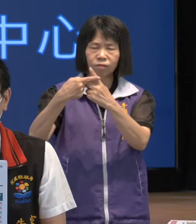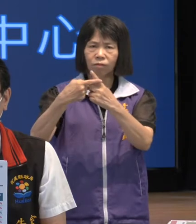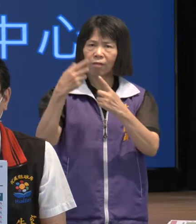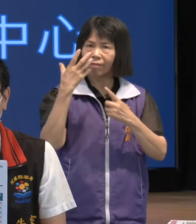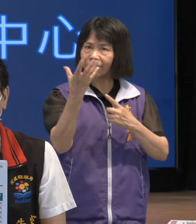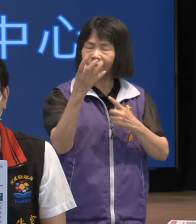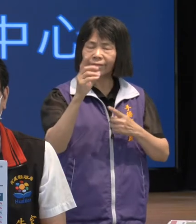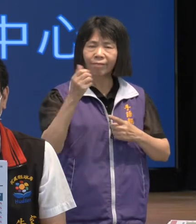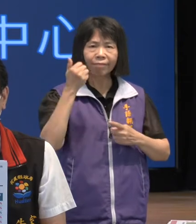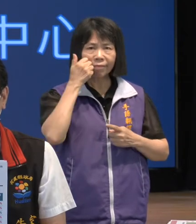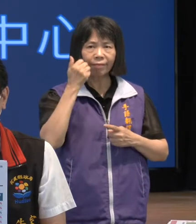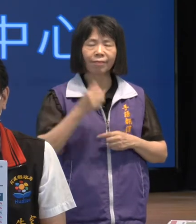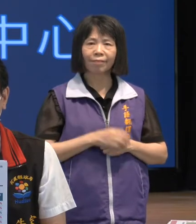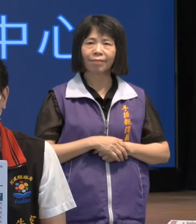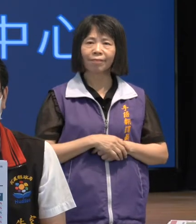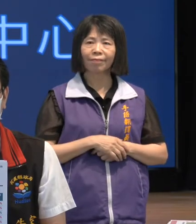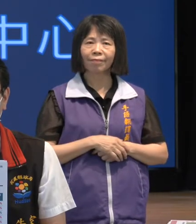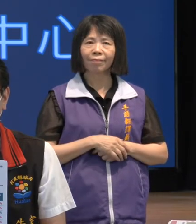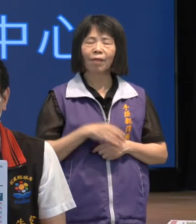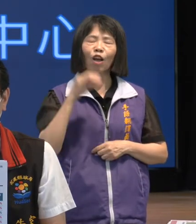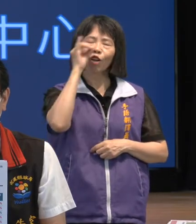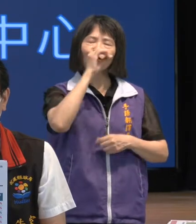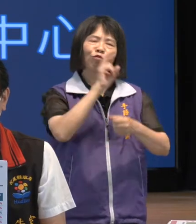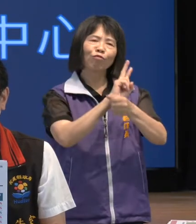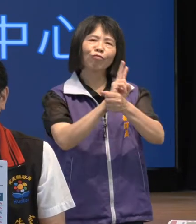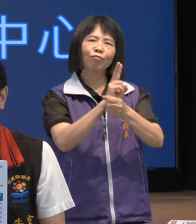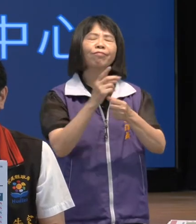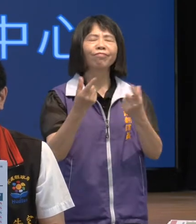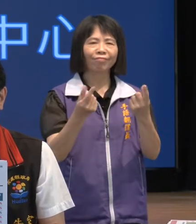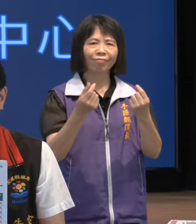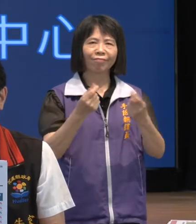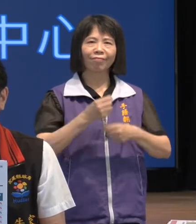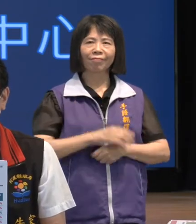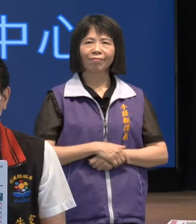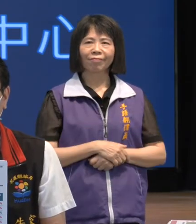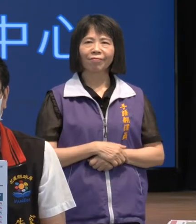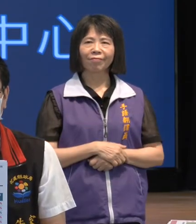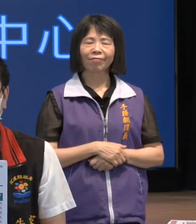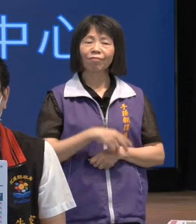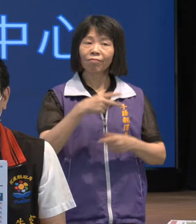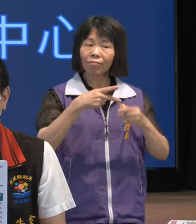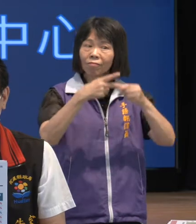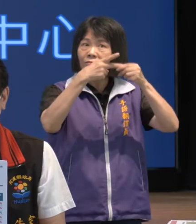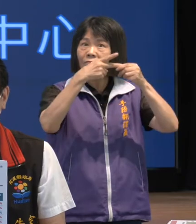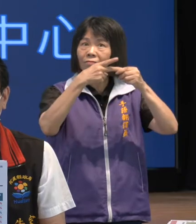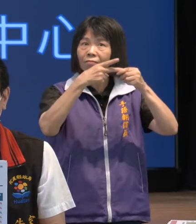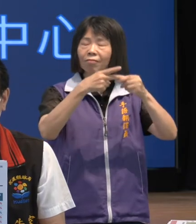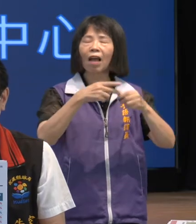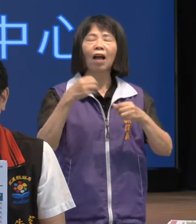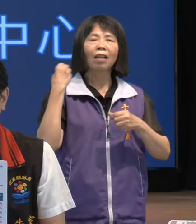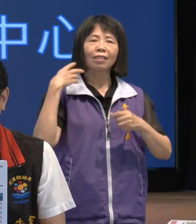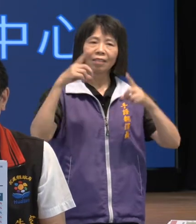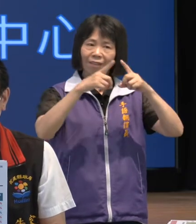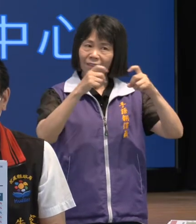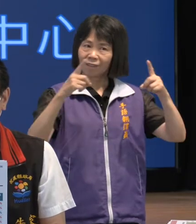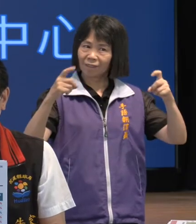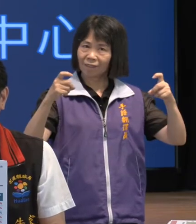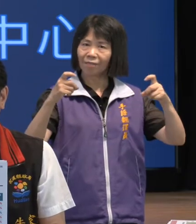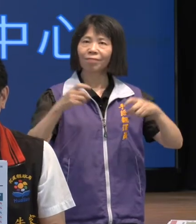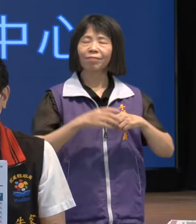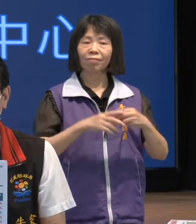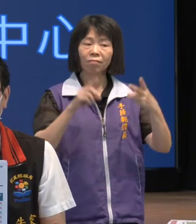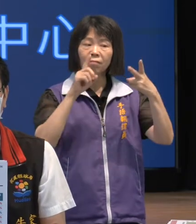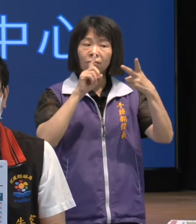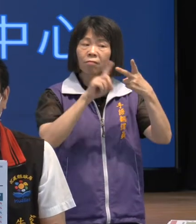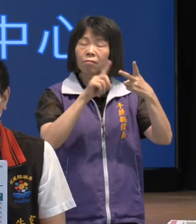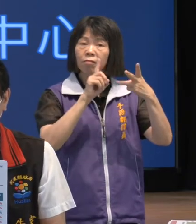多的，第一最多的还是我们的秀林乡哈，秀林乡哈。那第二个呢，就是新城乡哈。那第